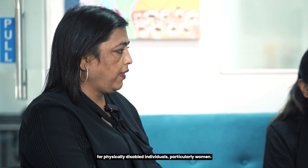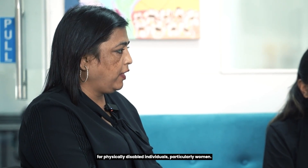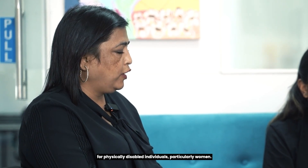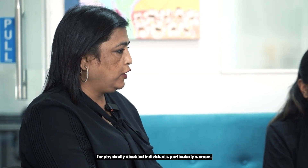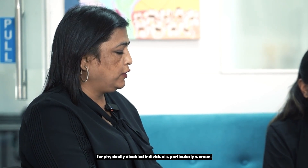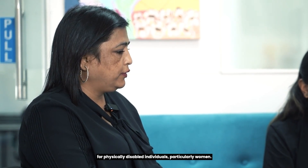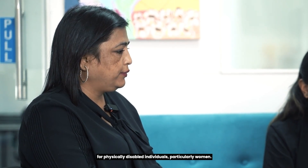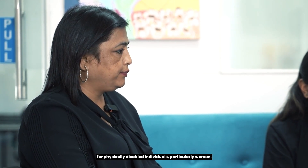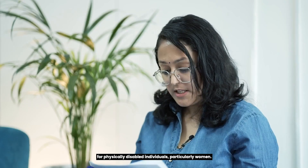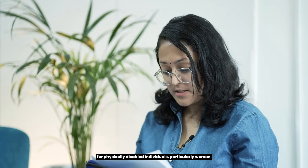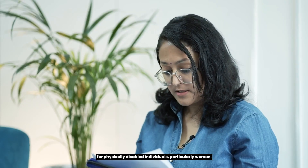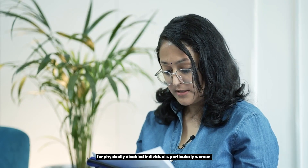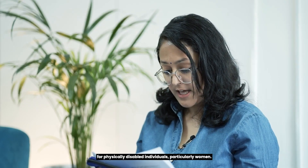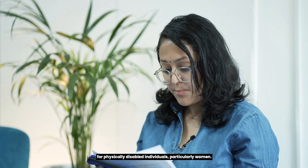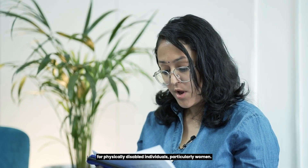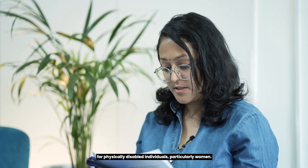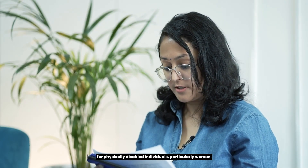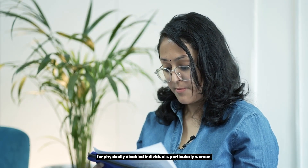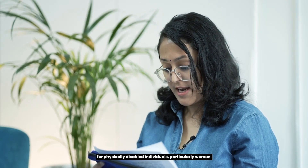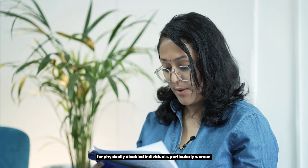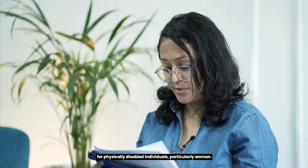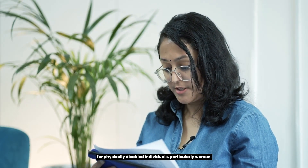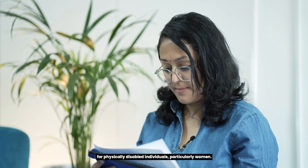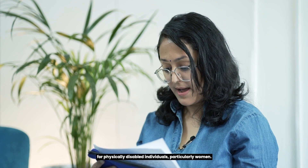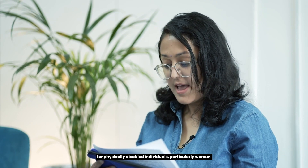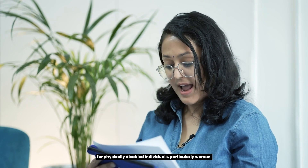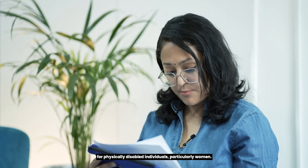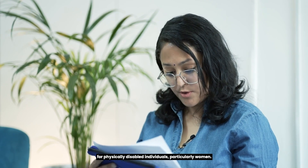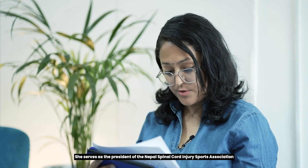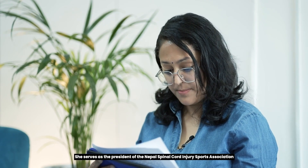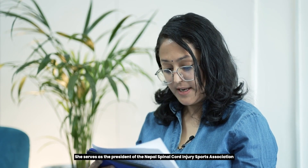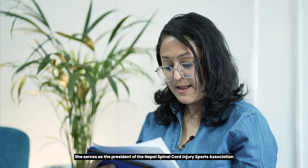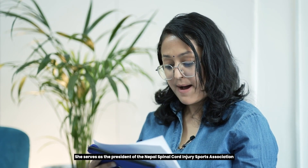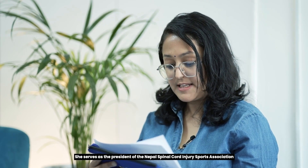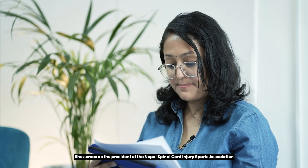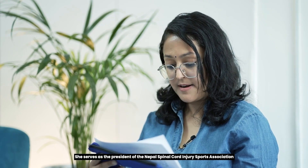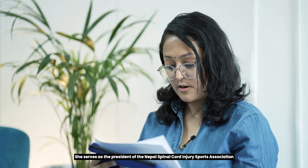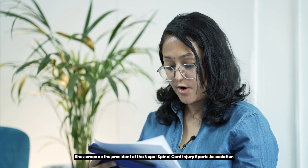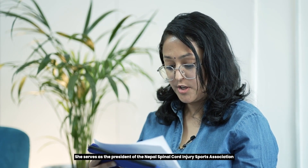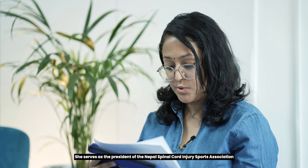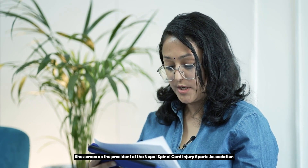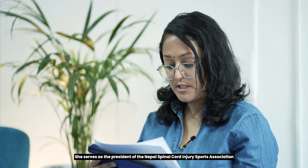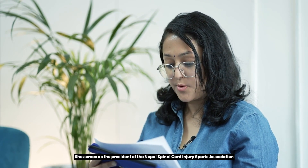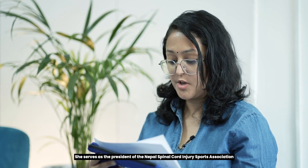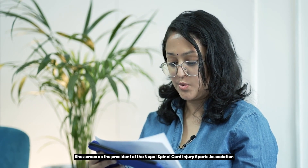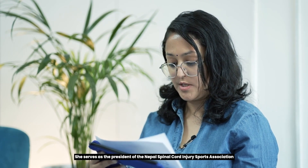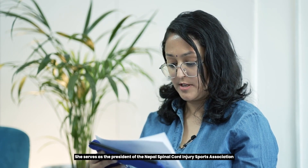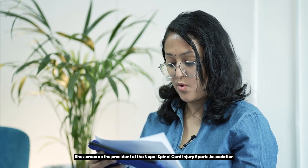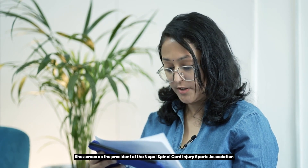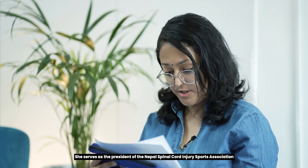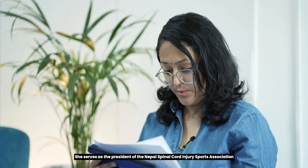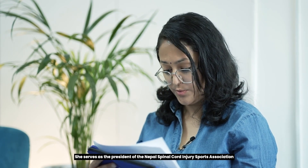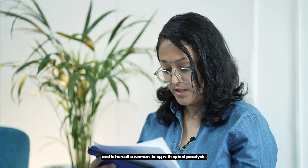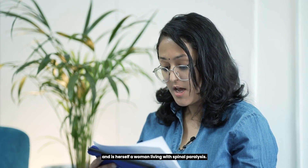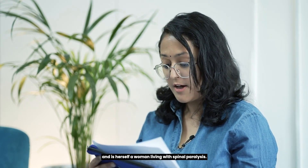गर्दै आउनुभएको उहाँ अति अशक्त तथा पूर्ण अशक्त महिलाहरूको क्षेत्रमा काम गर्नुहुन्छ भने नेपाल स्पाइनल कर्ड इन्जुरी स्पोर्ट्स